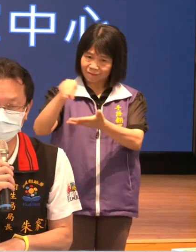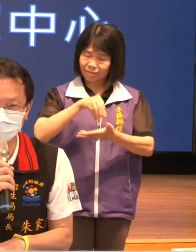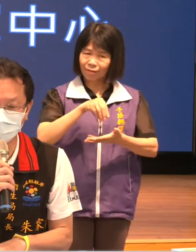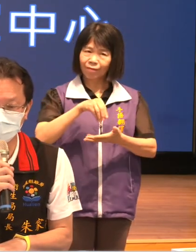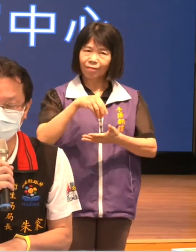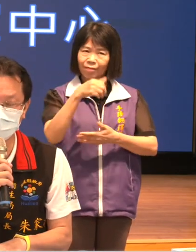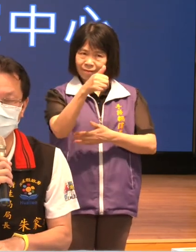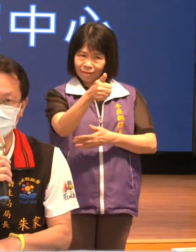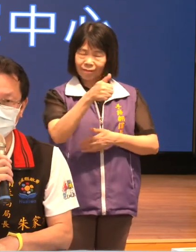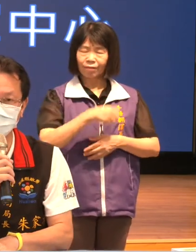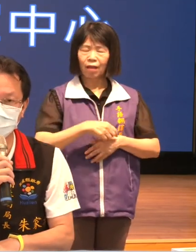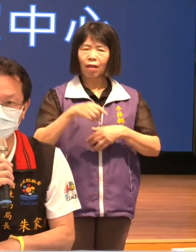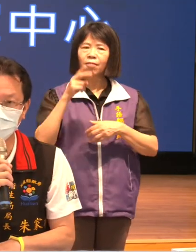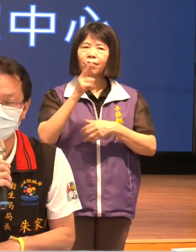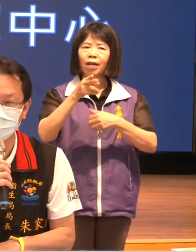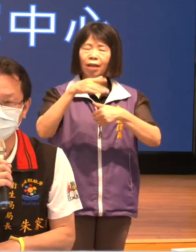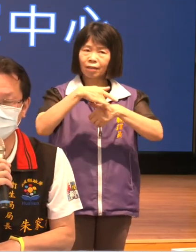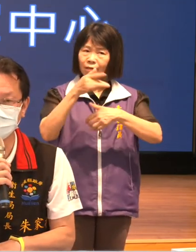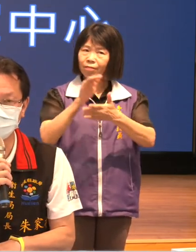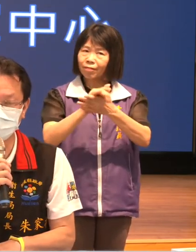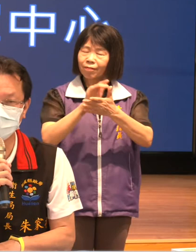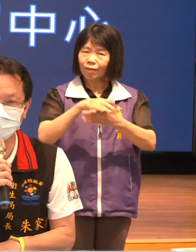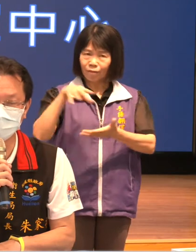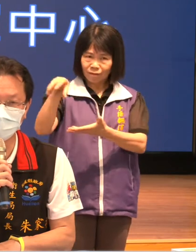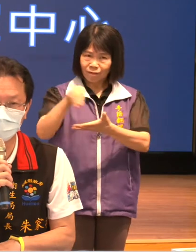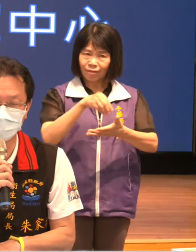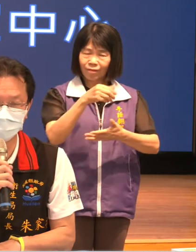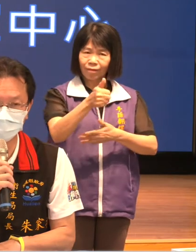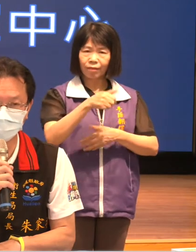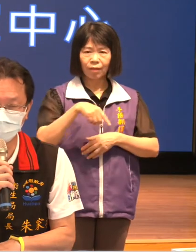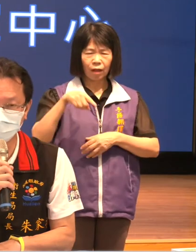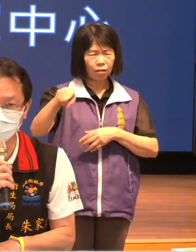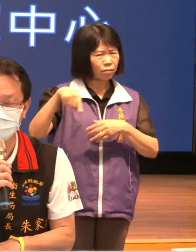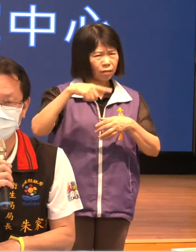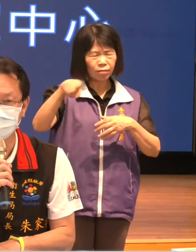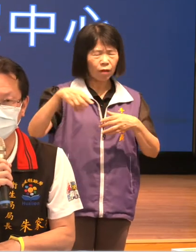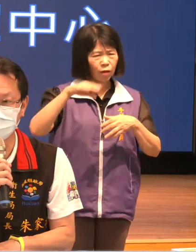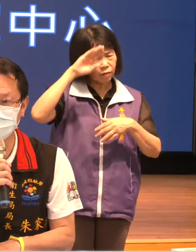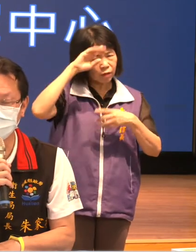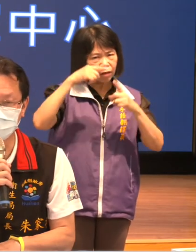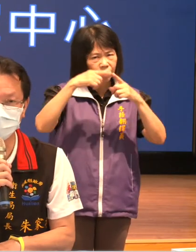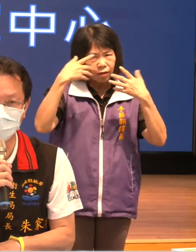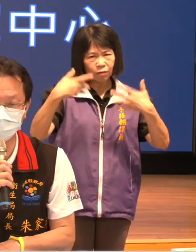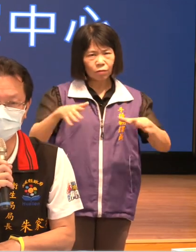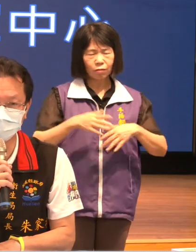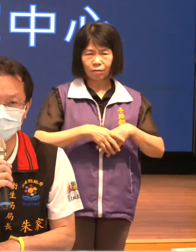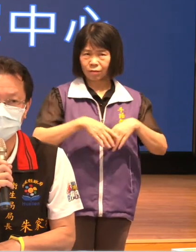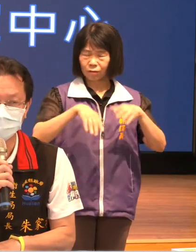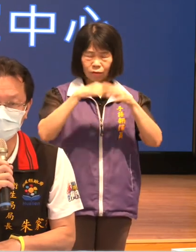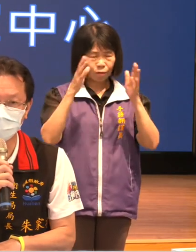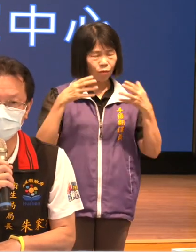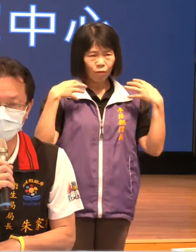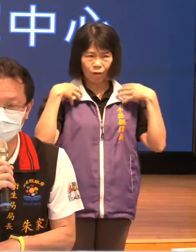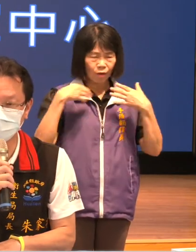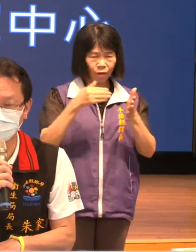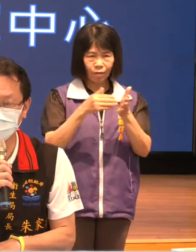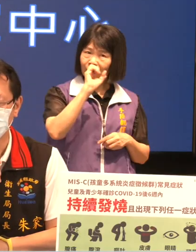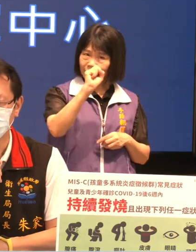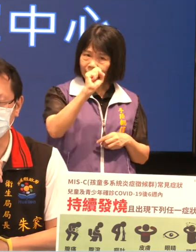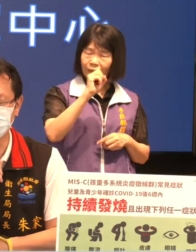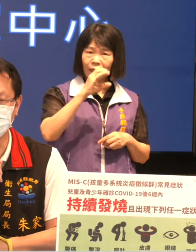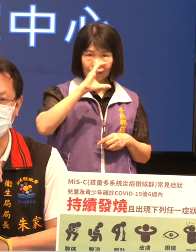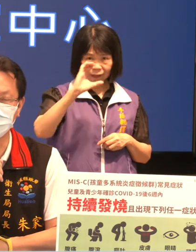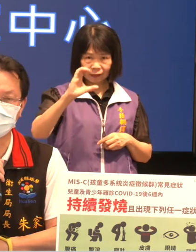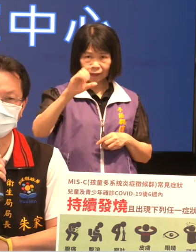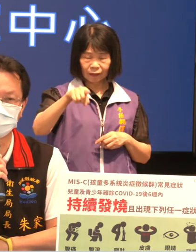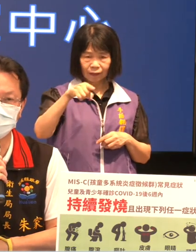请亲友来拿比较快，因为毕竟诊所还有很多的病患他们要全部忙完之后才有办法提供